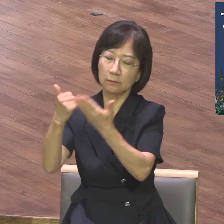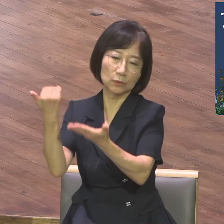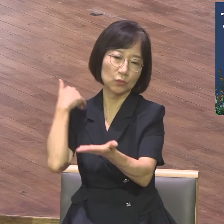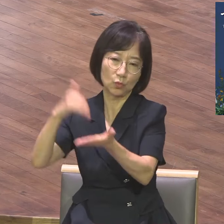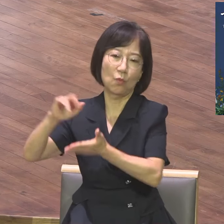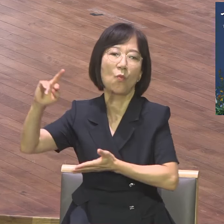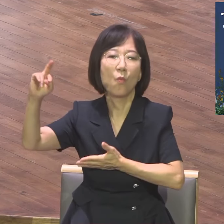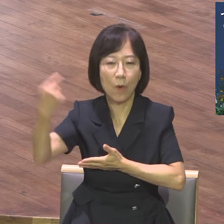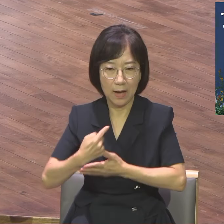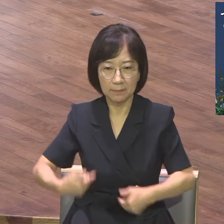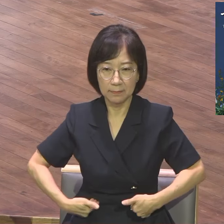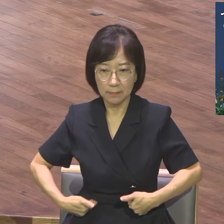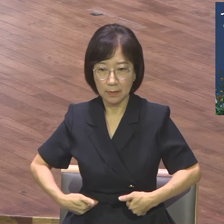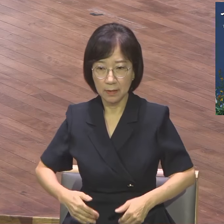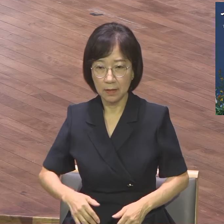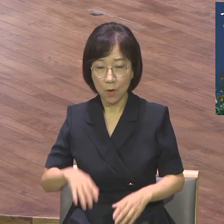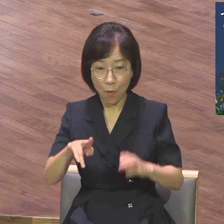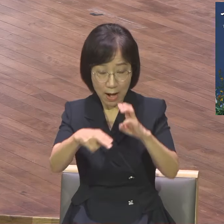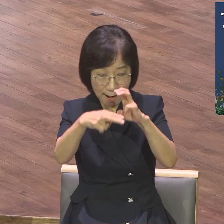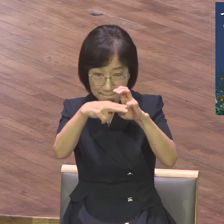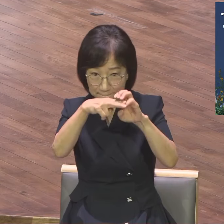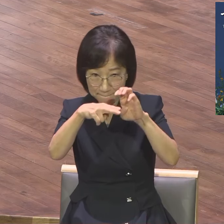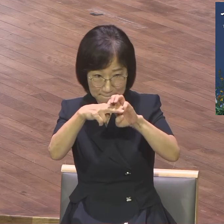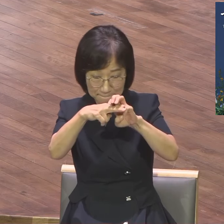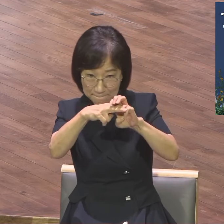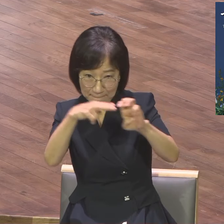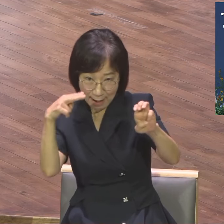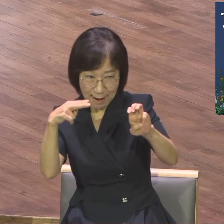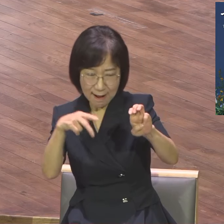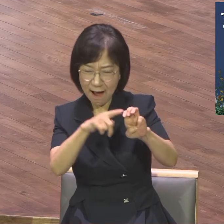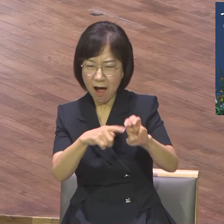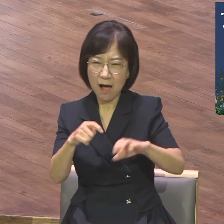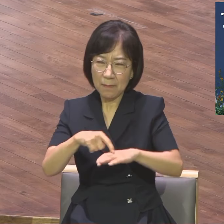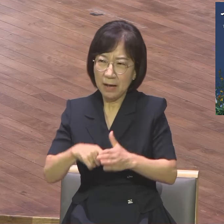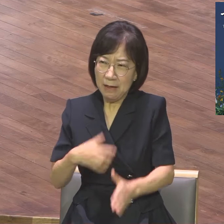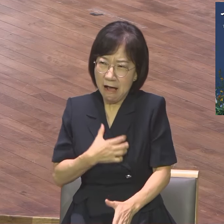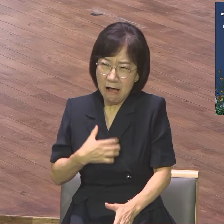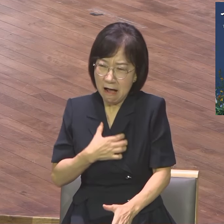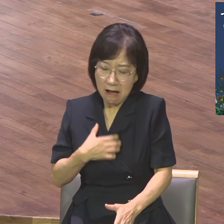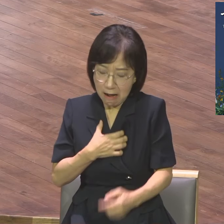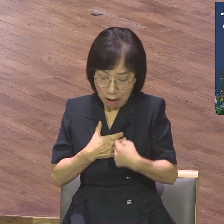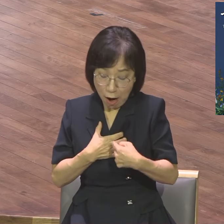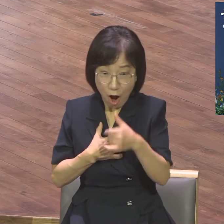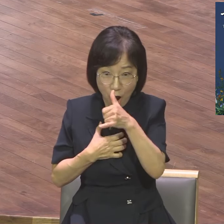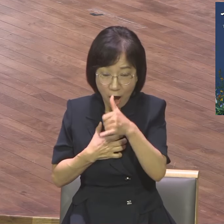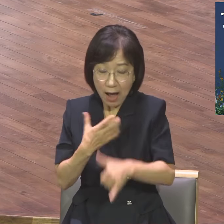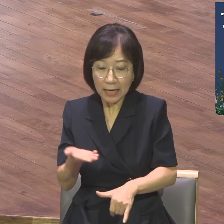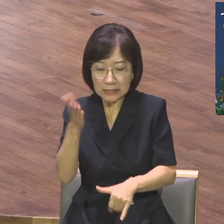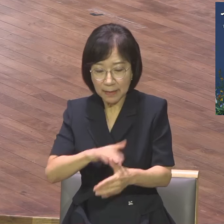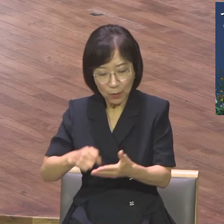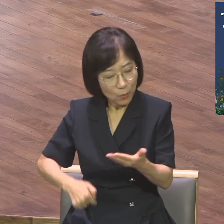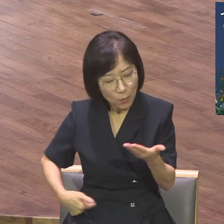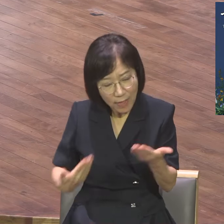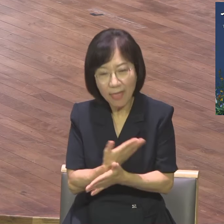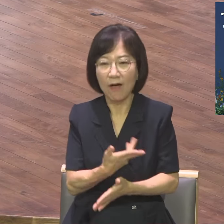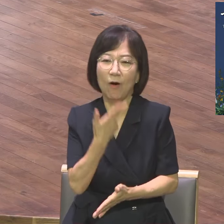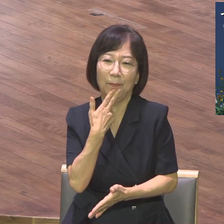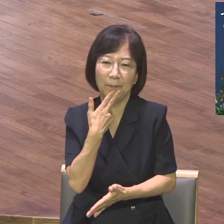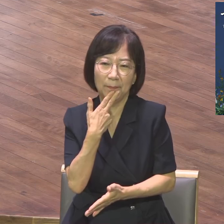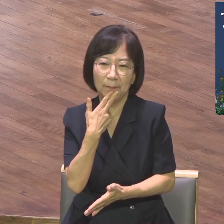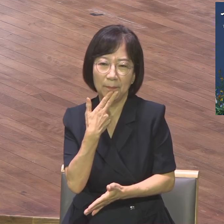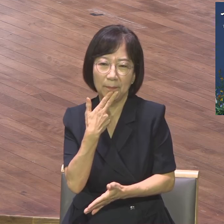가룟 유다는 마음의 괴로움을 계속 느끼면서도 뭘 했어요? 돌이키질 않았어요. 돌이키지 않았어요. 가룟